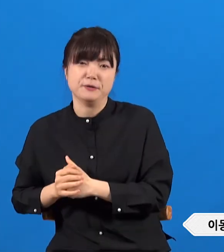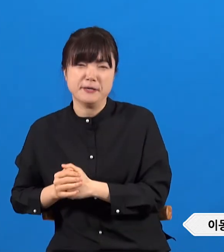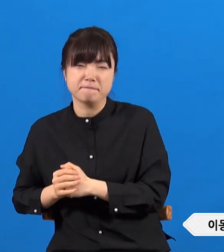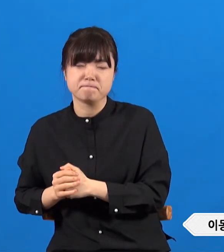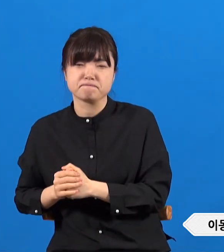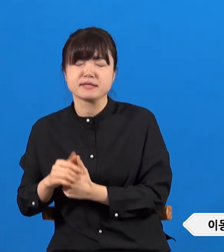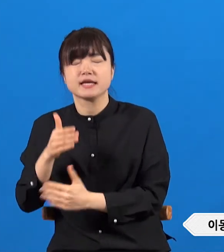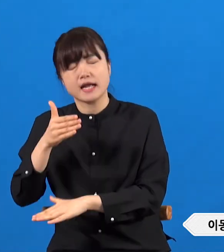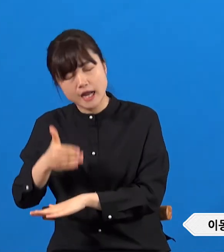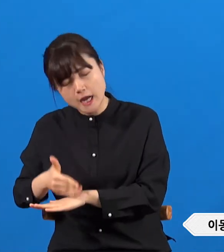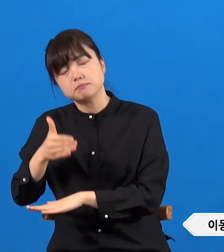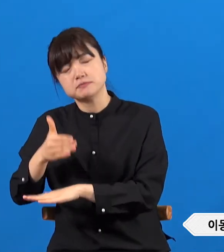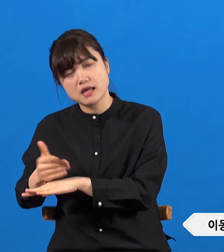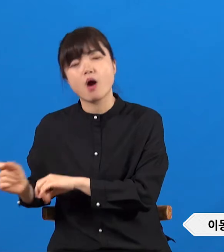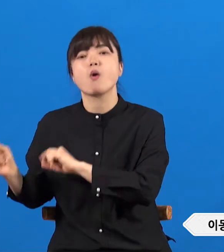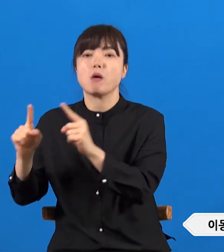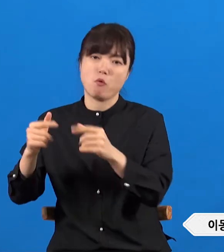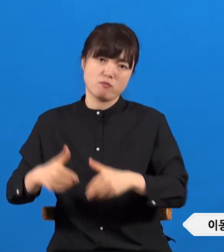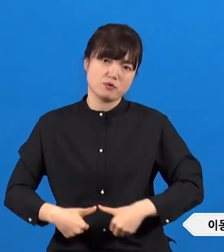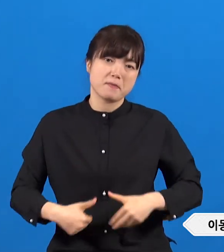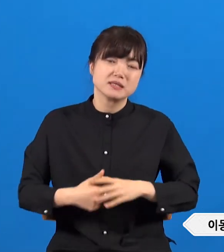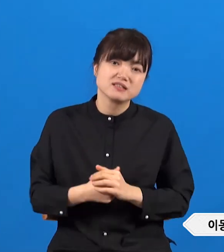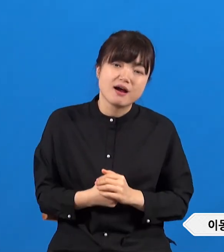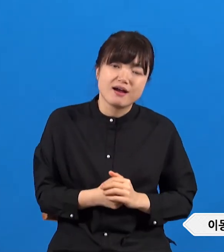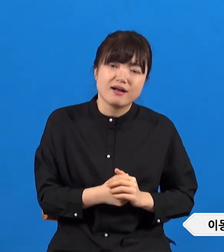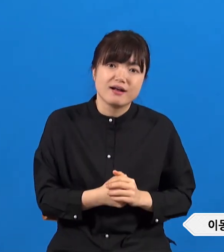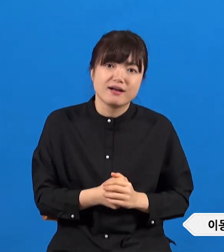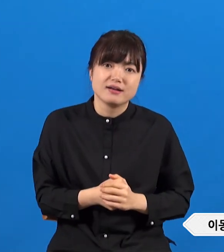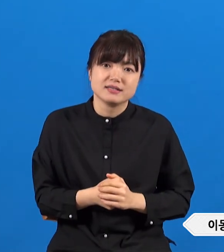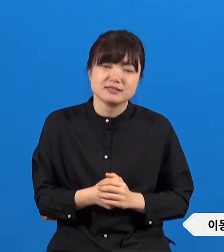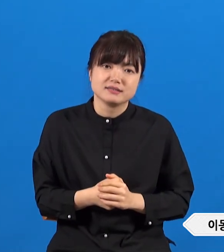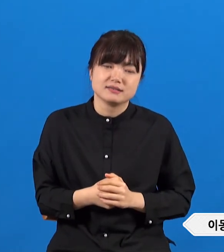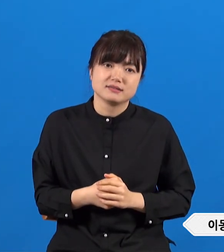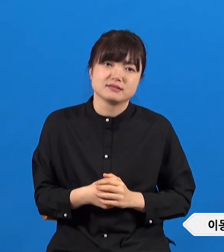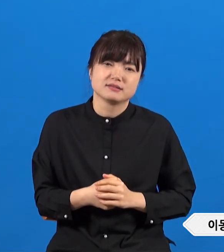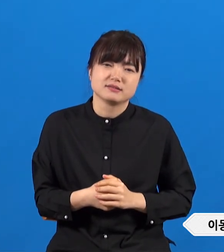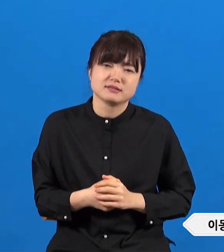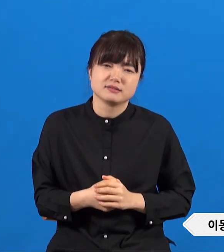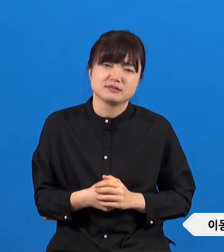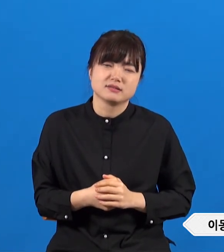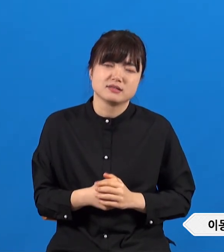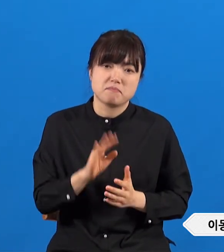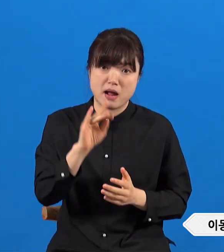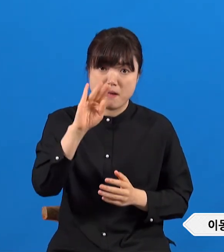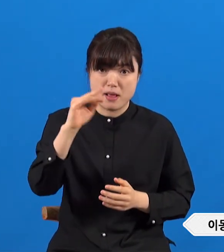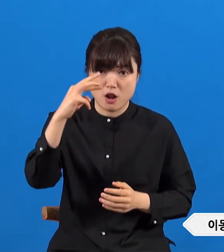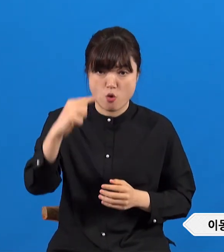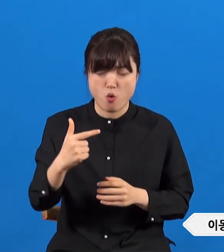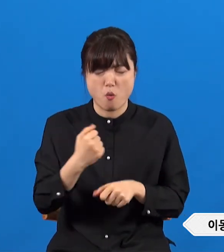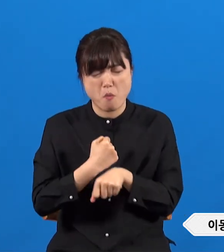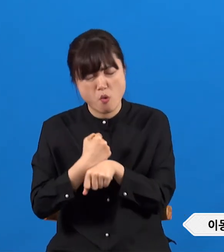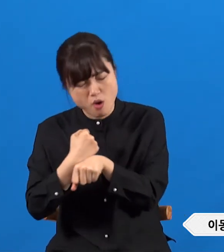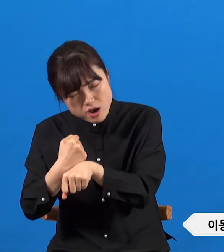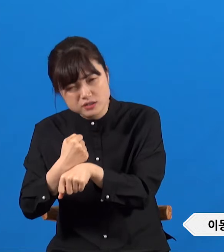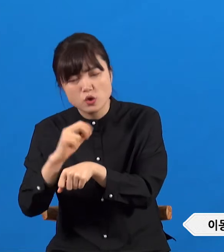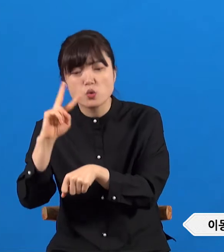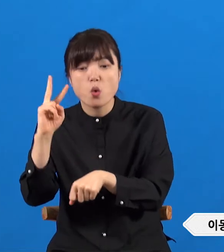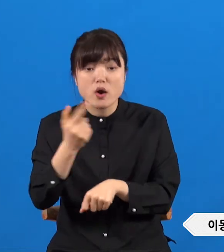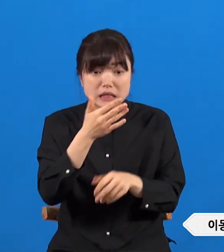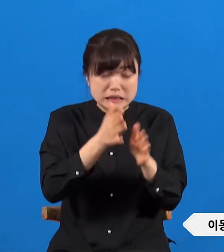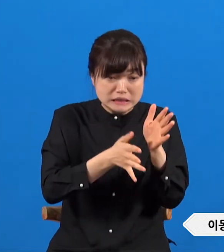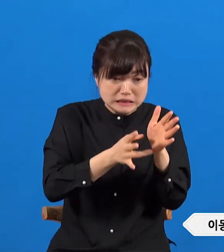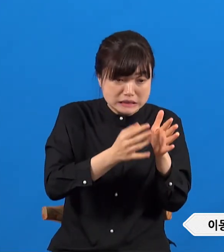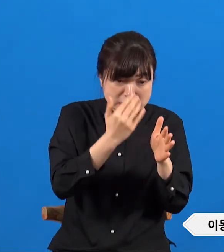번째는 감사의 회복입니다. 감사의 회복. 자, 바벨론 포로에서 돌아온 이스라엘